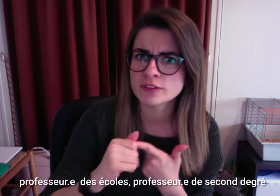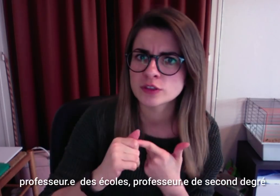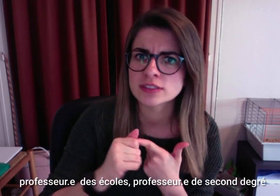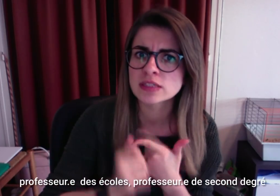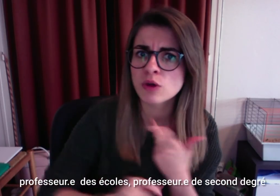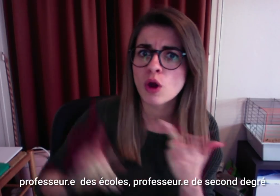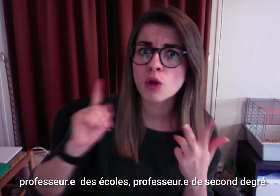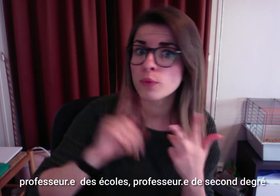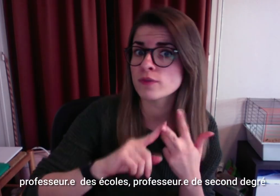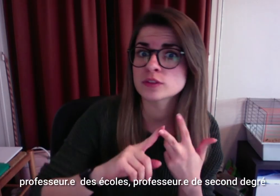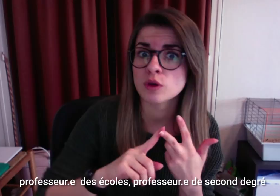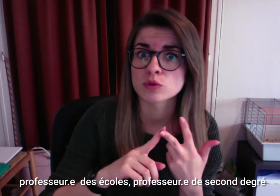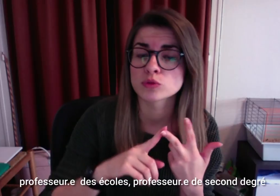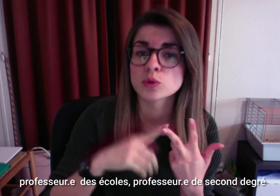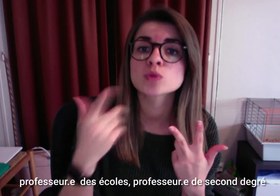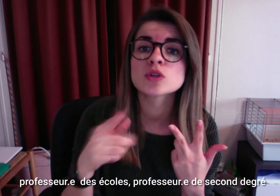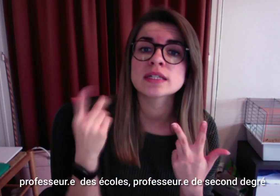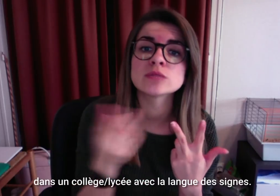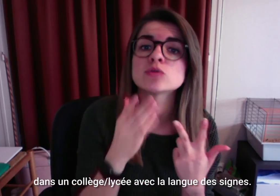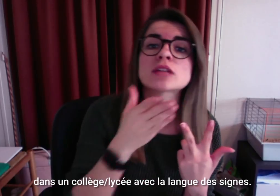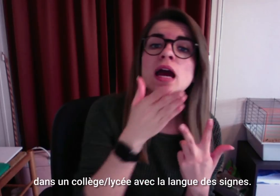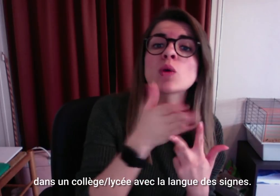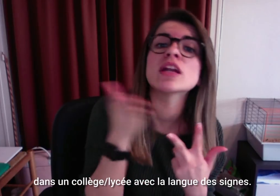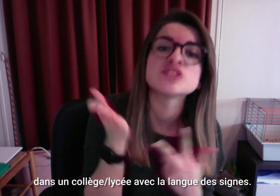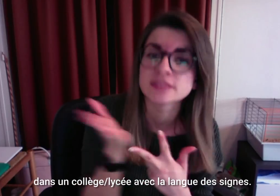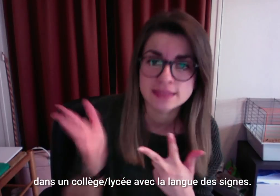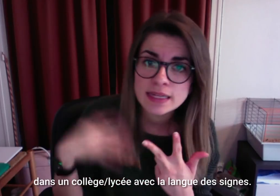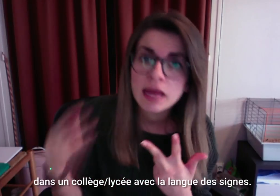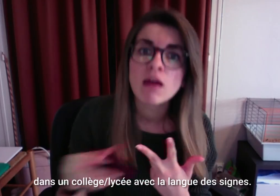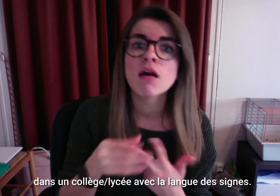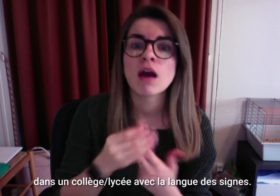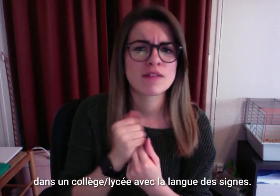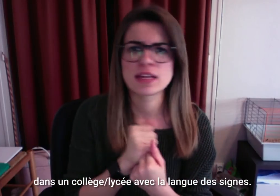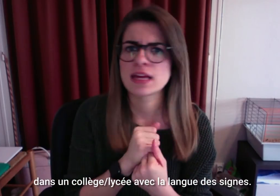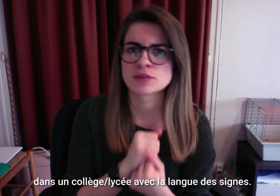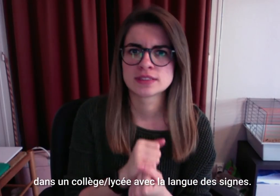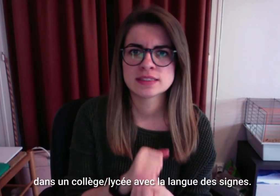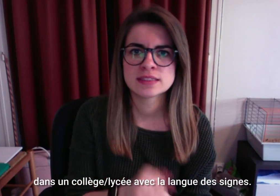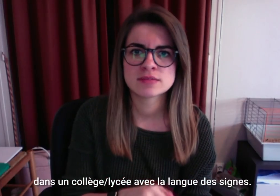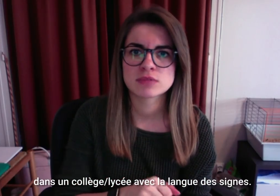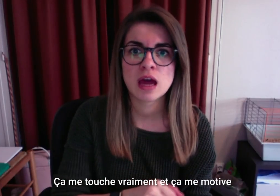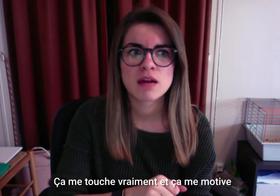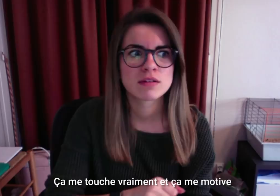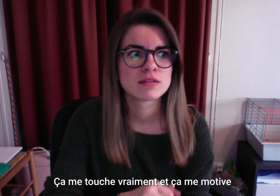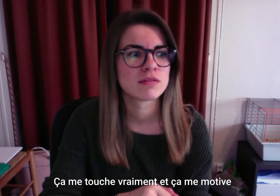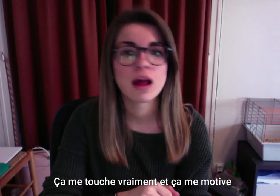professeur de l'école, professeur de seconde degré dans un collège, lycée, avec la langue des signes, tout ça. voilà,